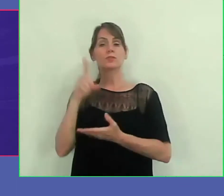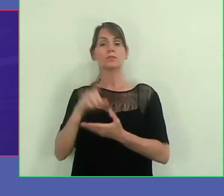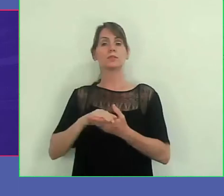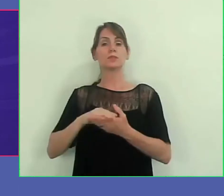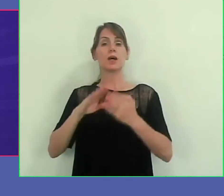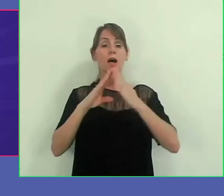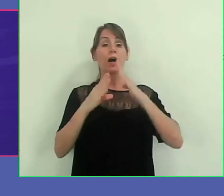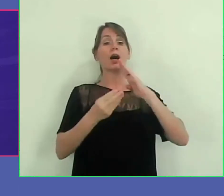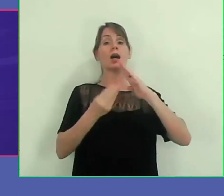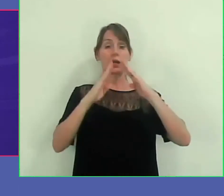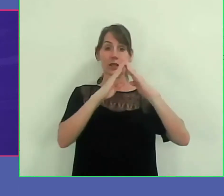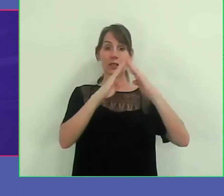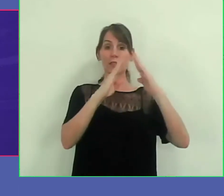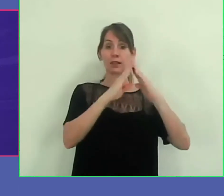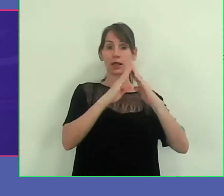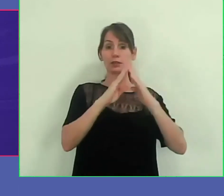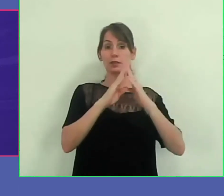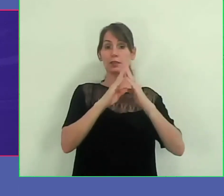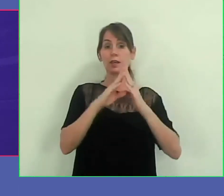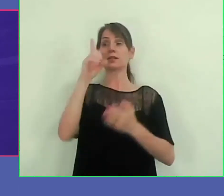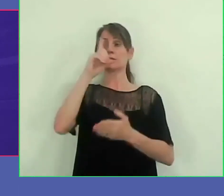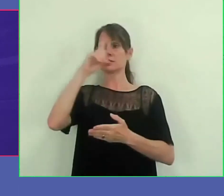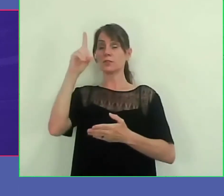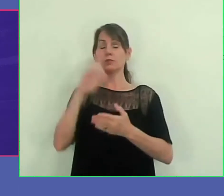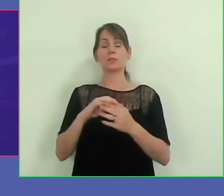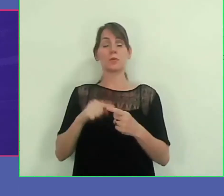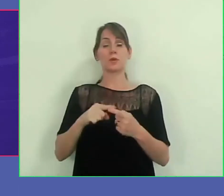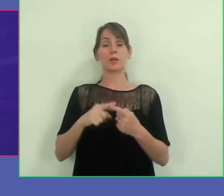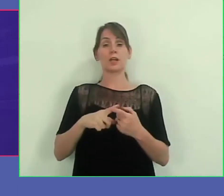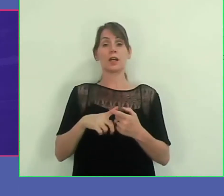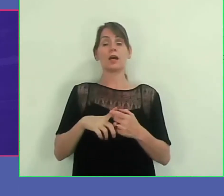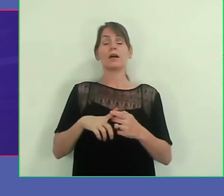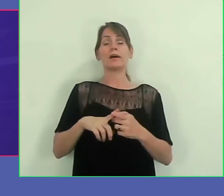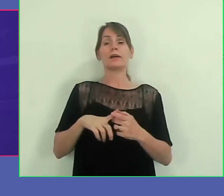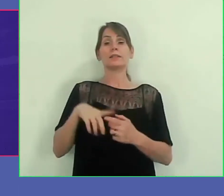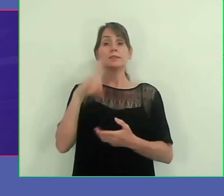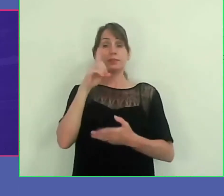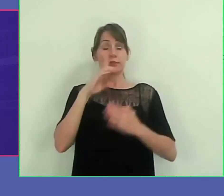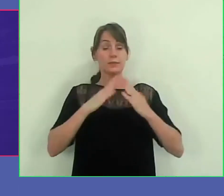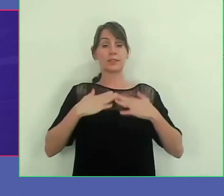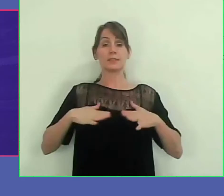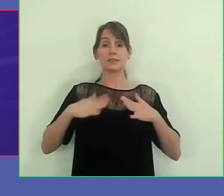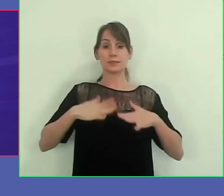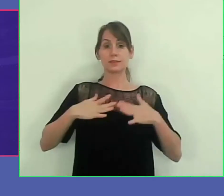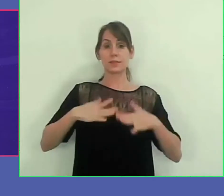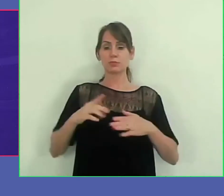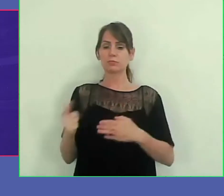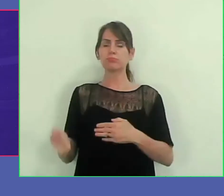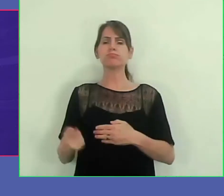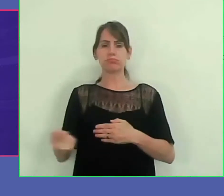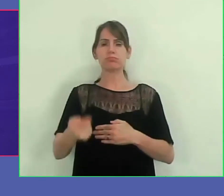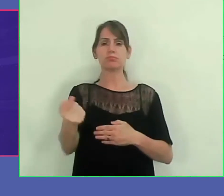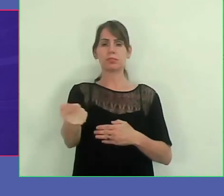para o seu descanso eterno. Isso está em Efésios 2, nós já lemos, vamos ler outra